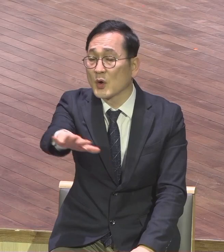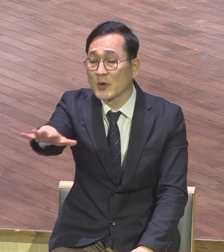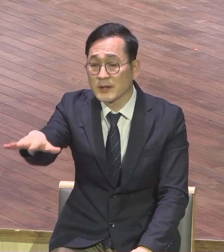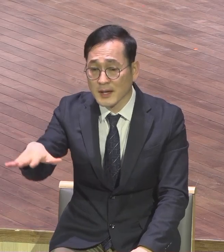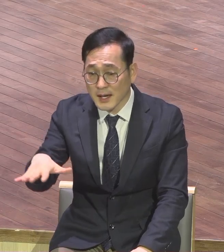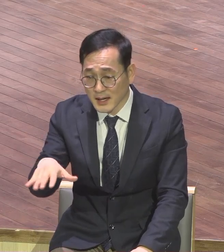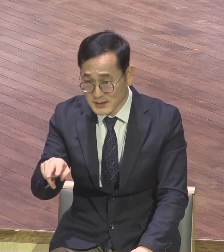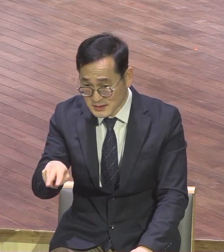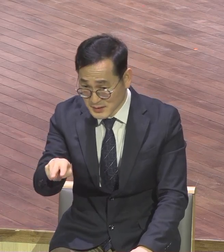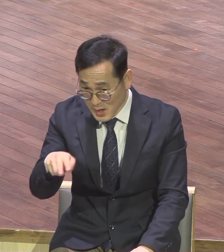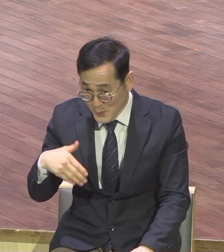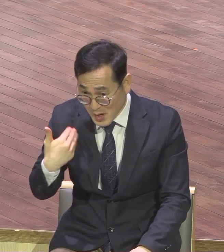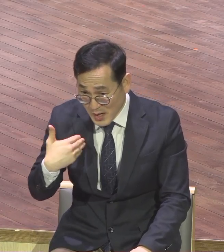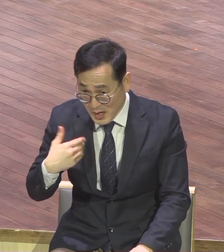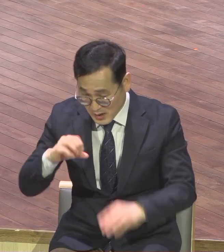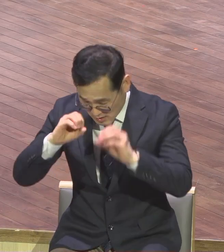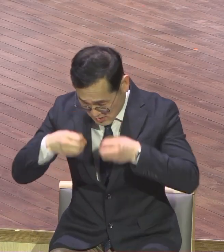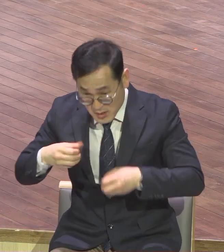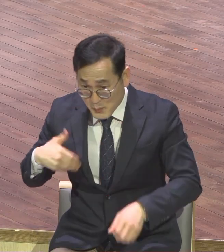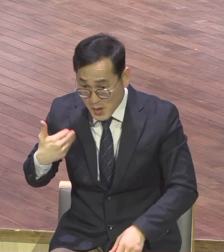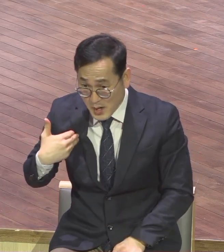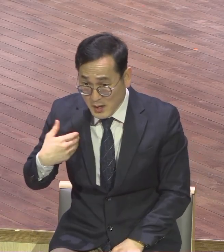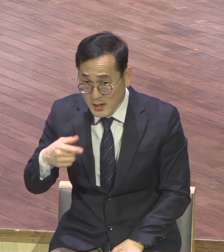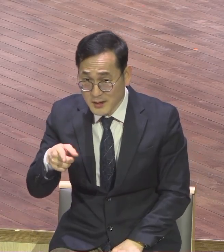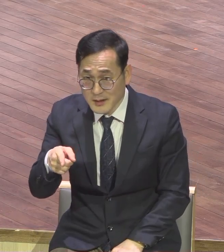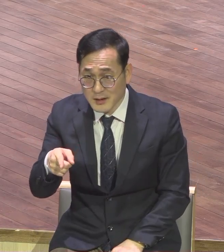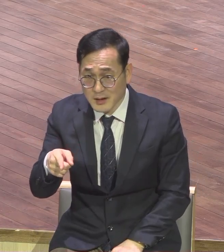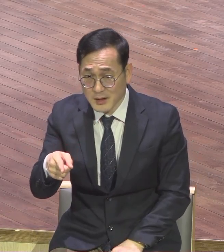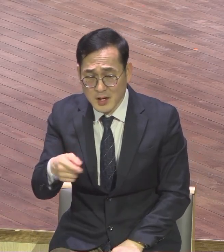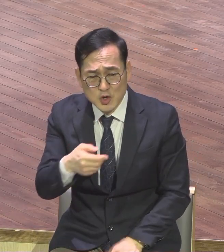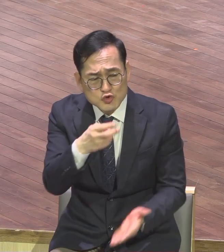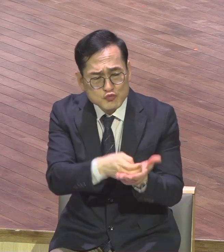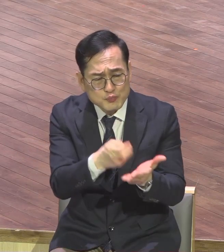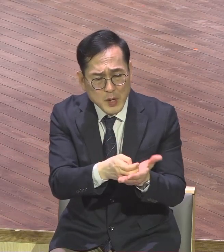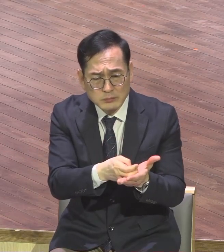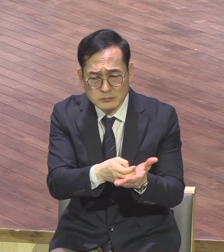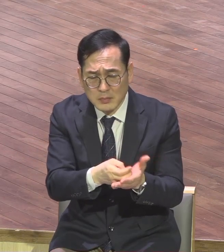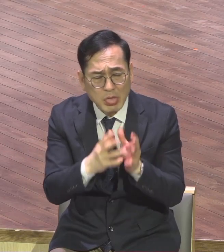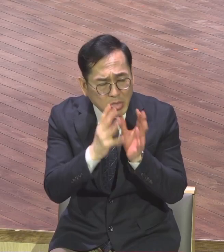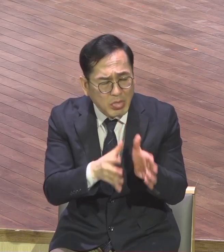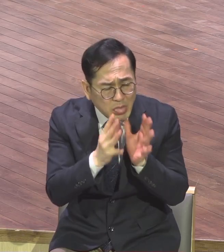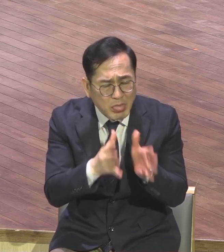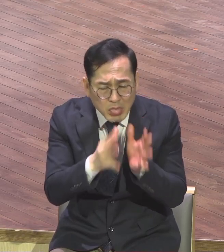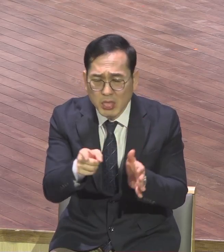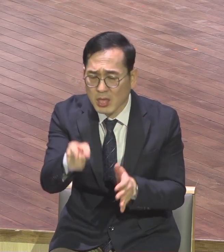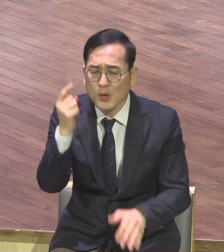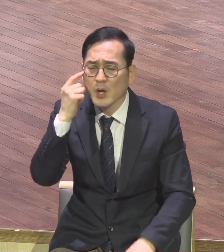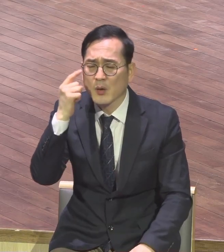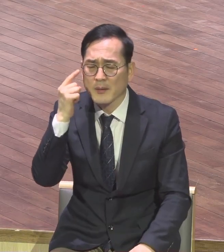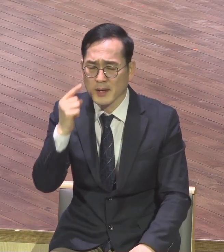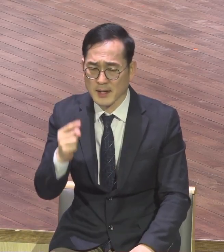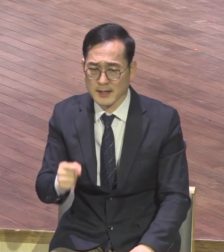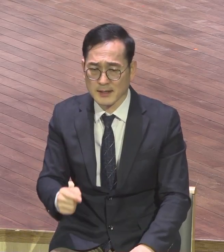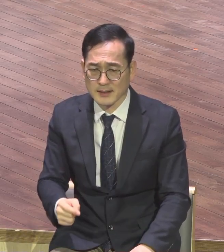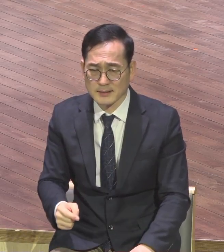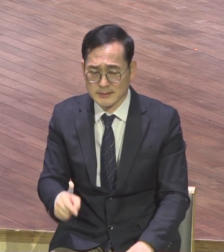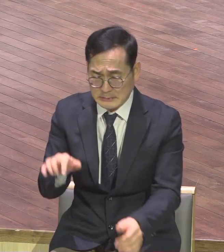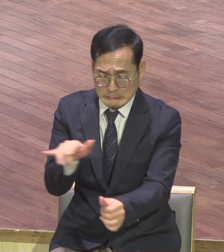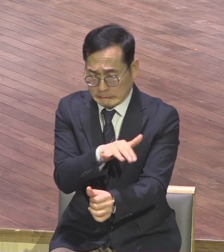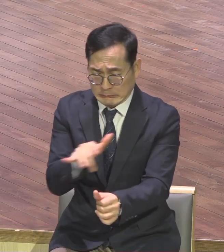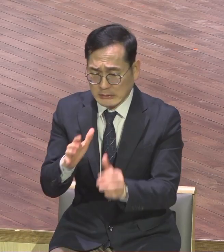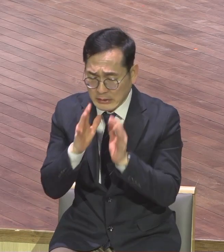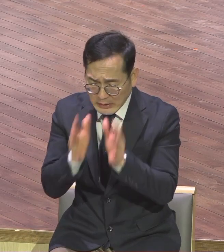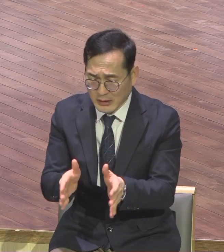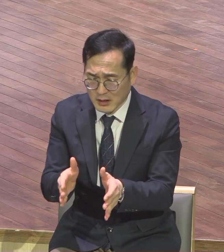어떤 존재인 줄 모르느냐? 왜 율법주의자들에게 속느냐? 그 속임수에